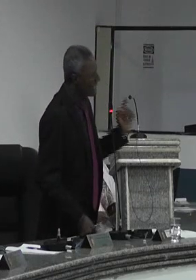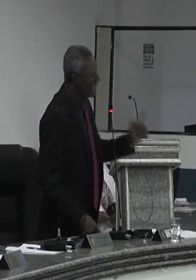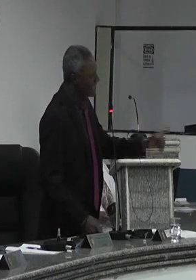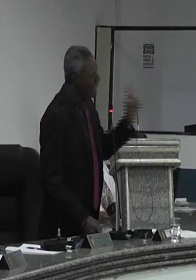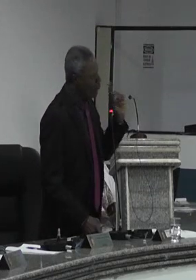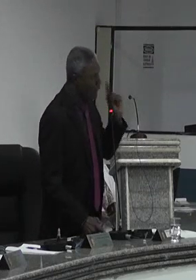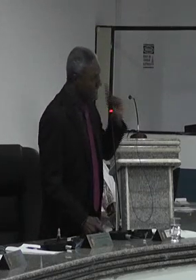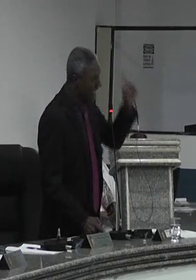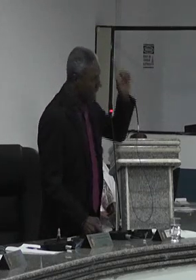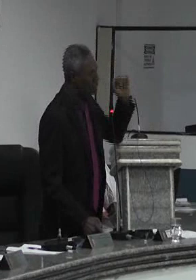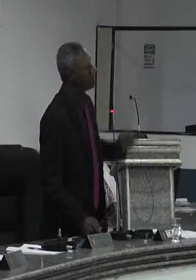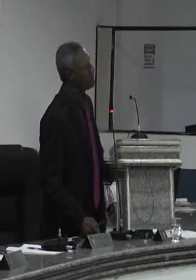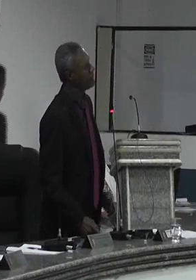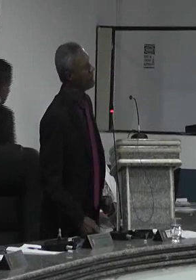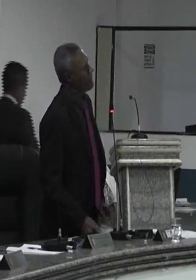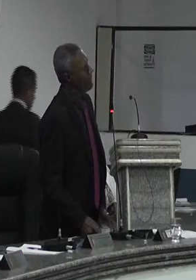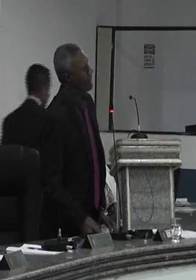Uma liderança com visão.